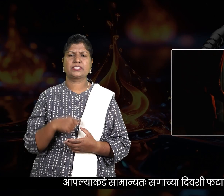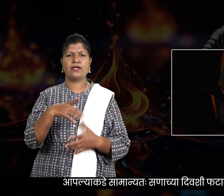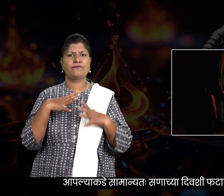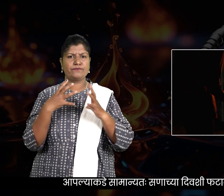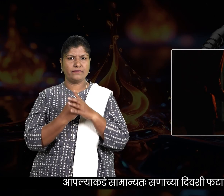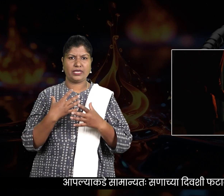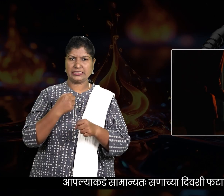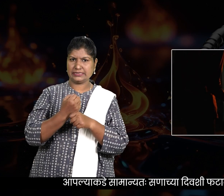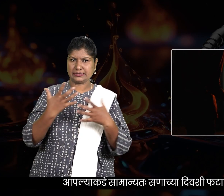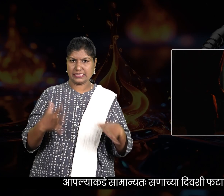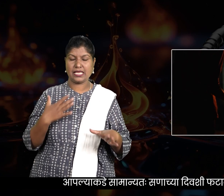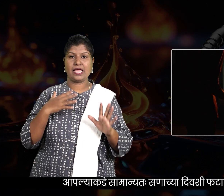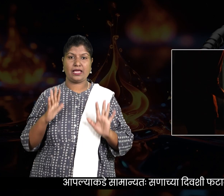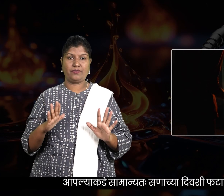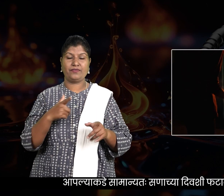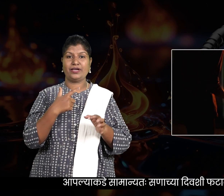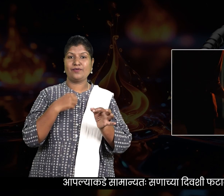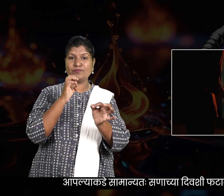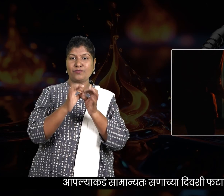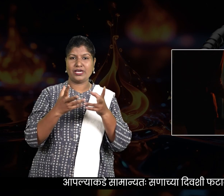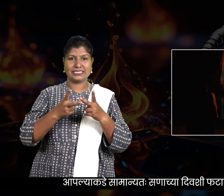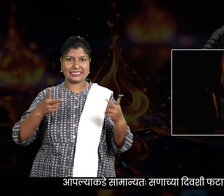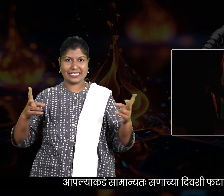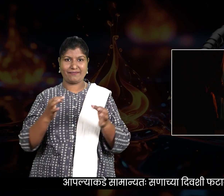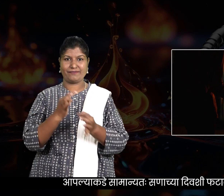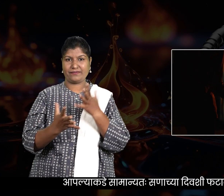आपल्याकडे सामान्यतः सणाच्या दिवशी फटाके असतात.